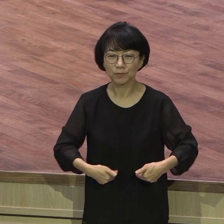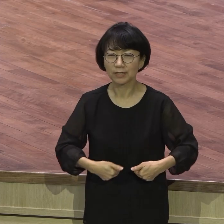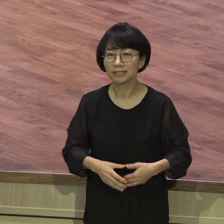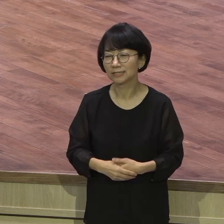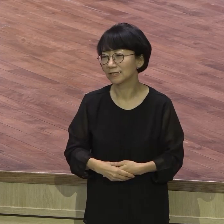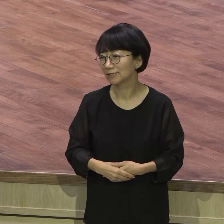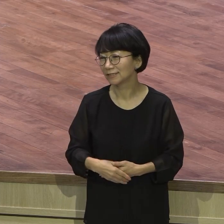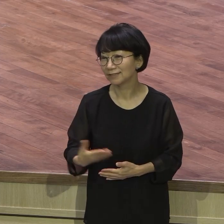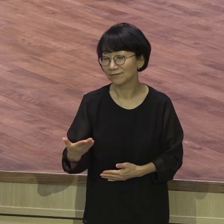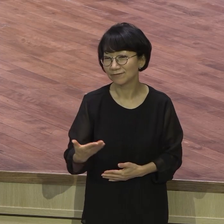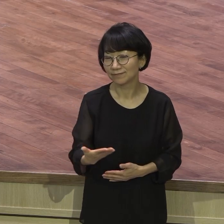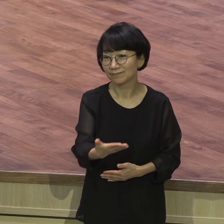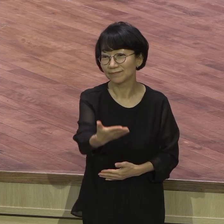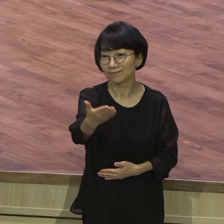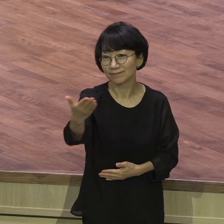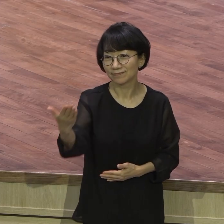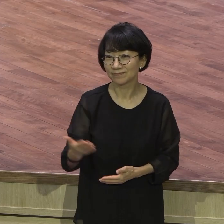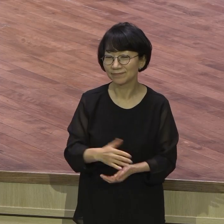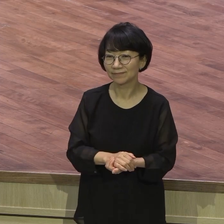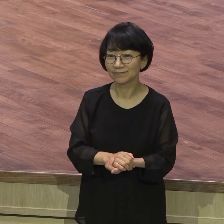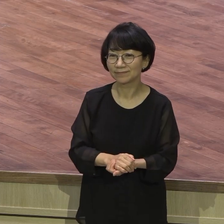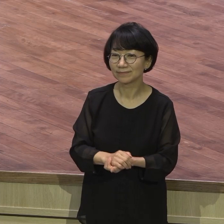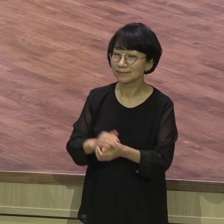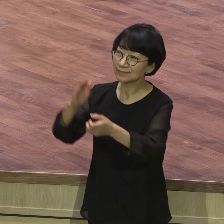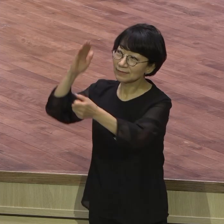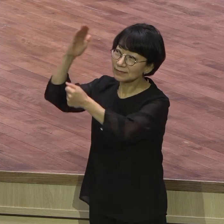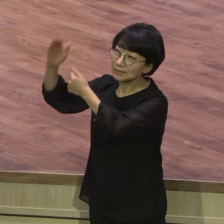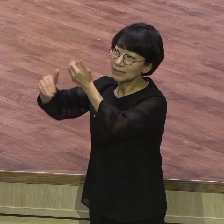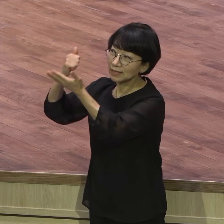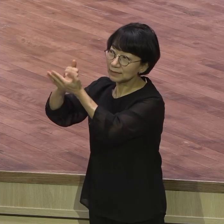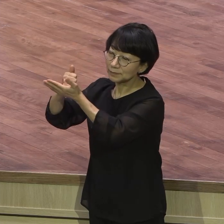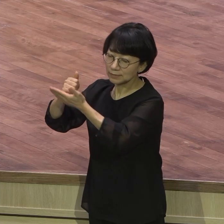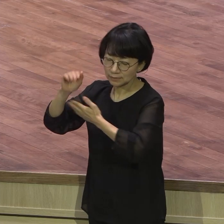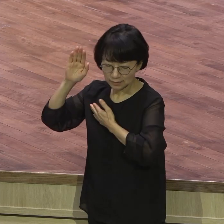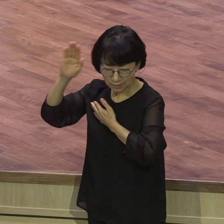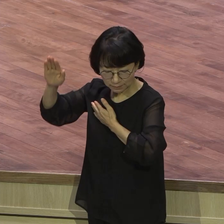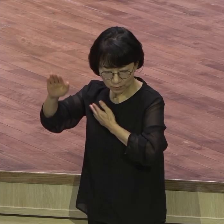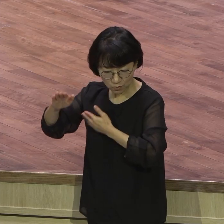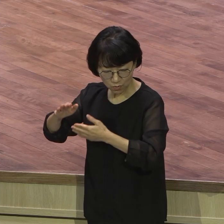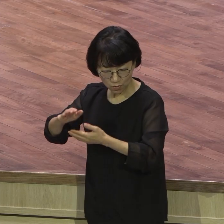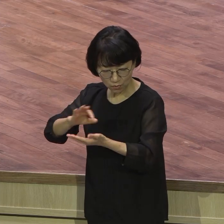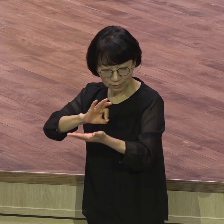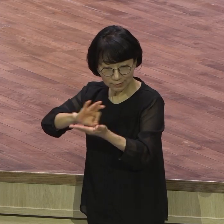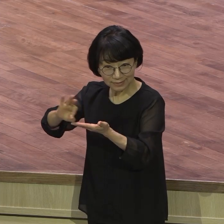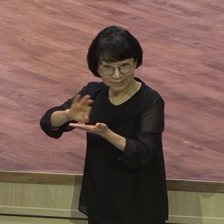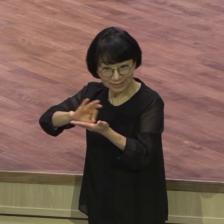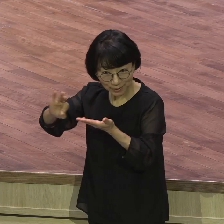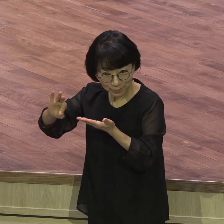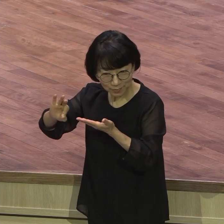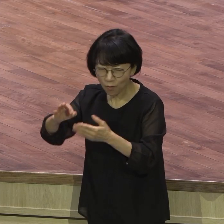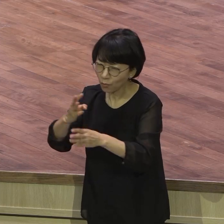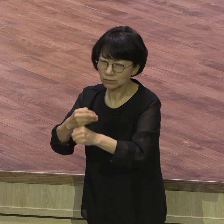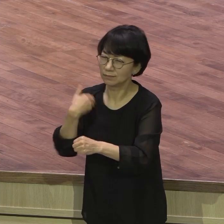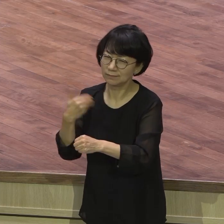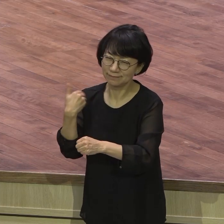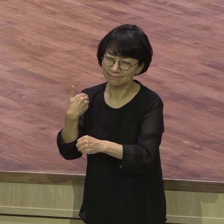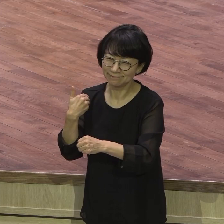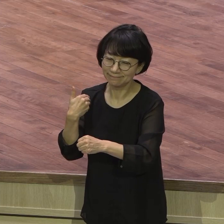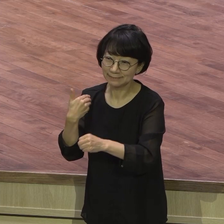여러분이 연결 못하신 것들 하나님께서 여러분이 어디 어디 서더라도 사용할 수 있는 준비된 그릇 되기 바랍니다